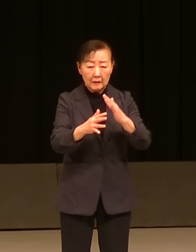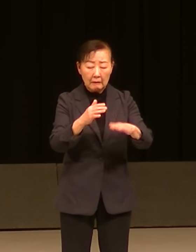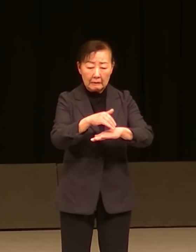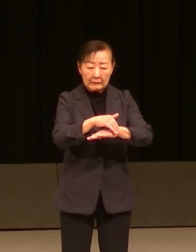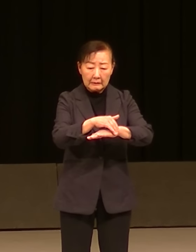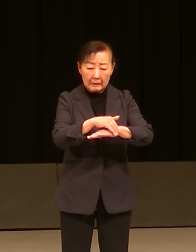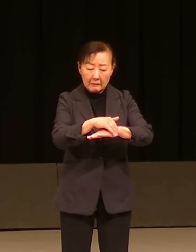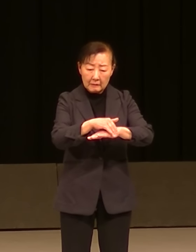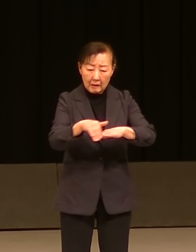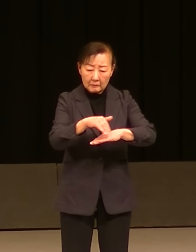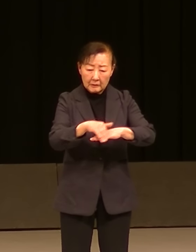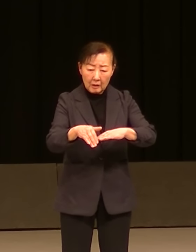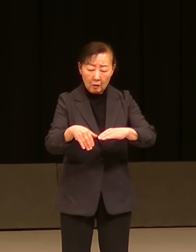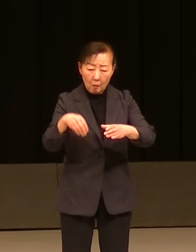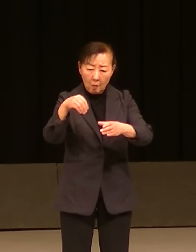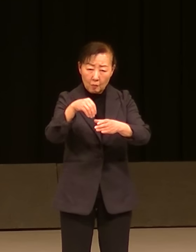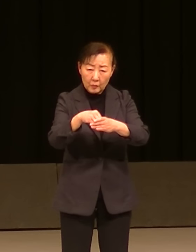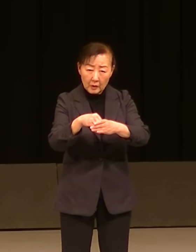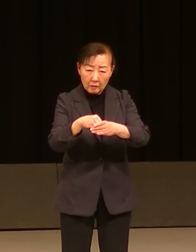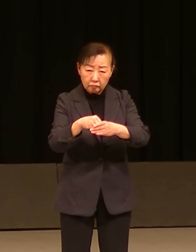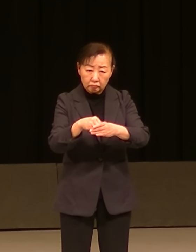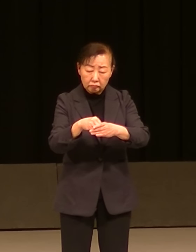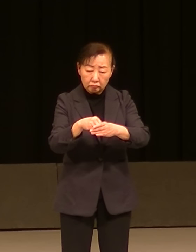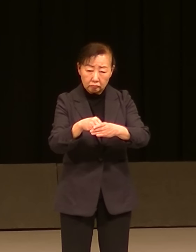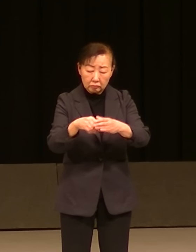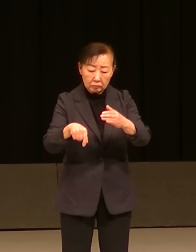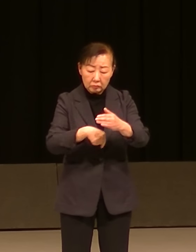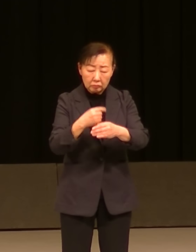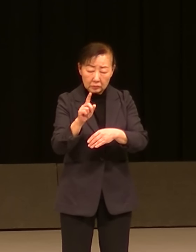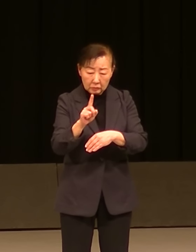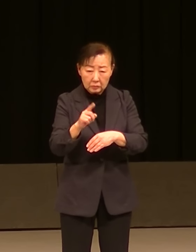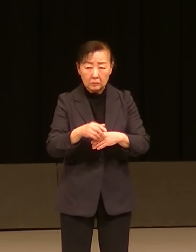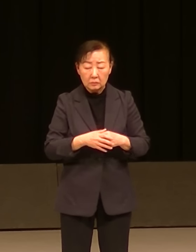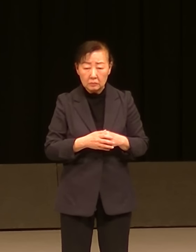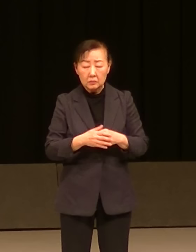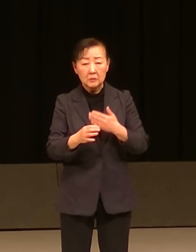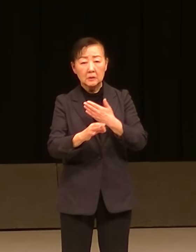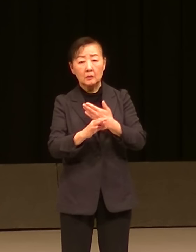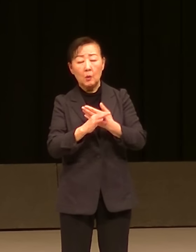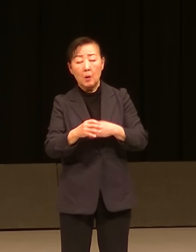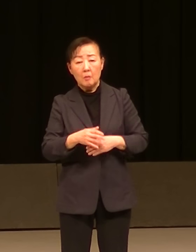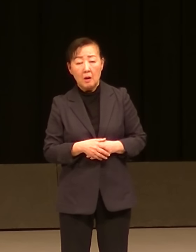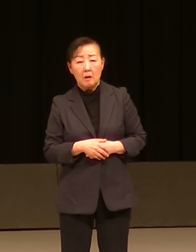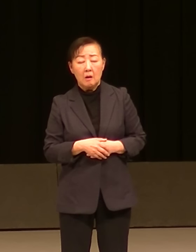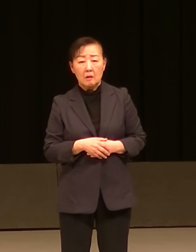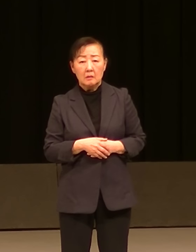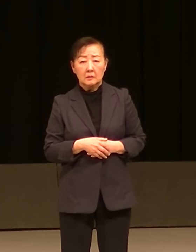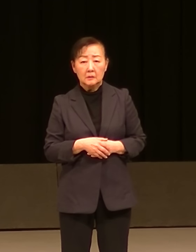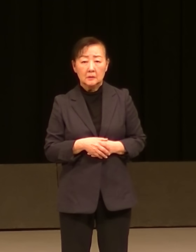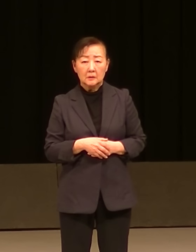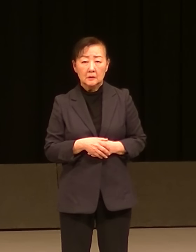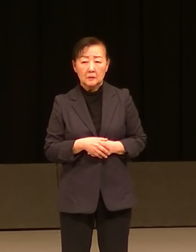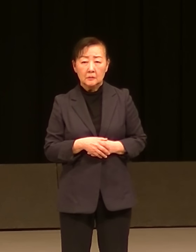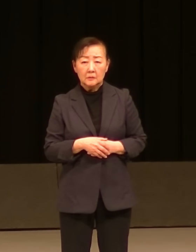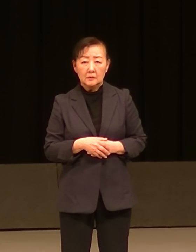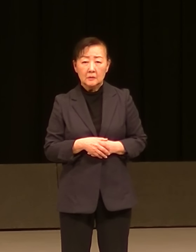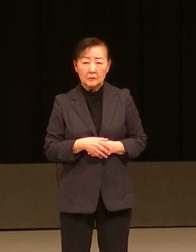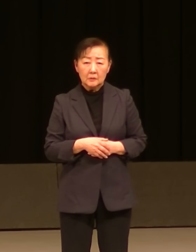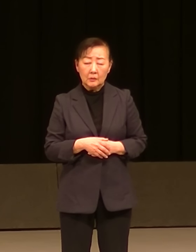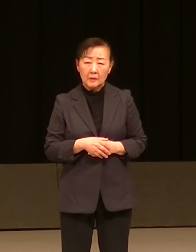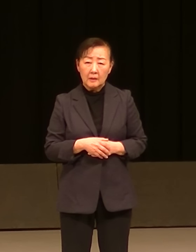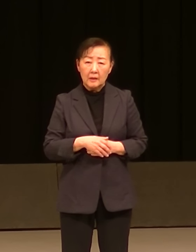込むというのはどういうことかと言いますと、まあ、例えば、その、まあ、天然